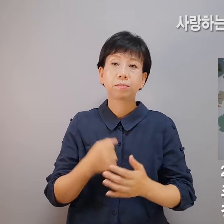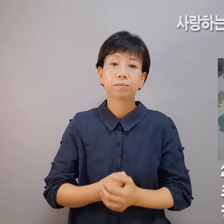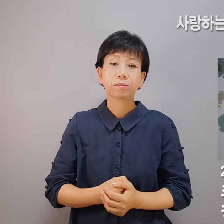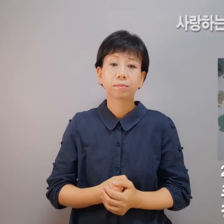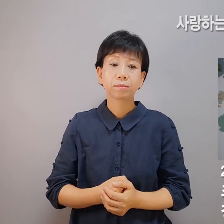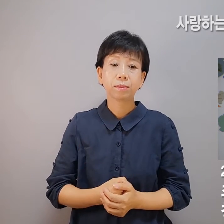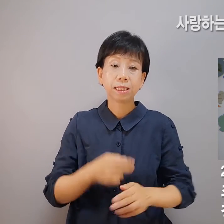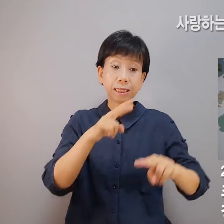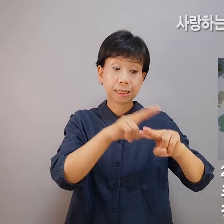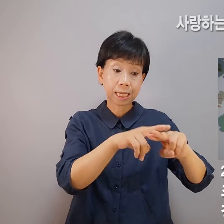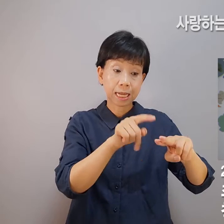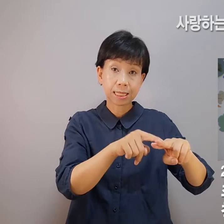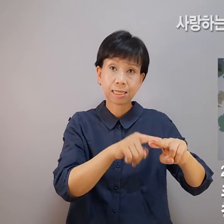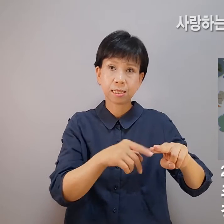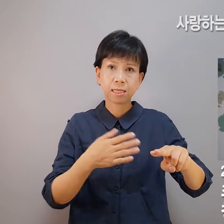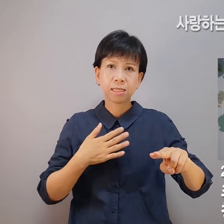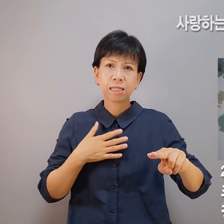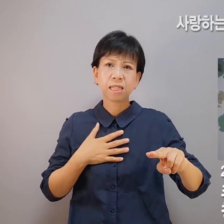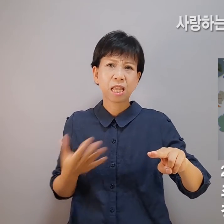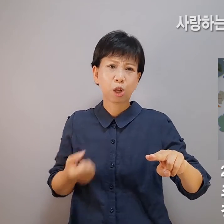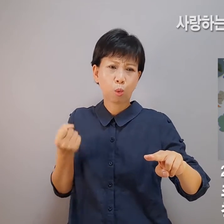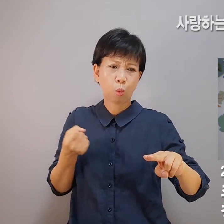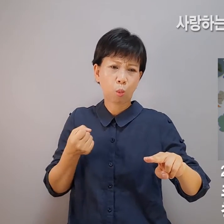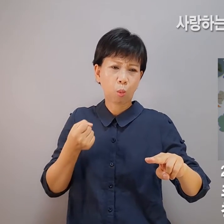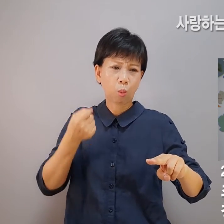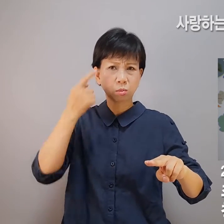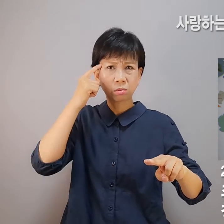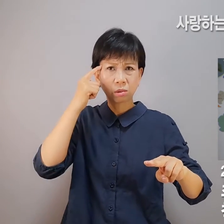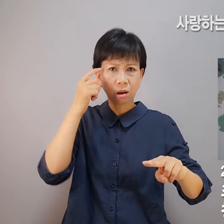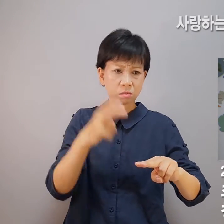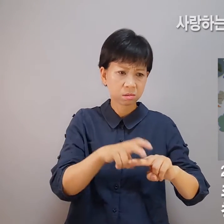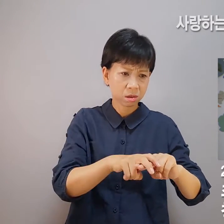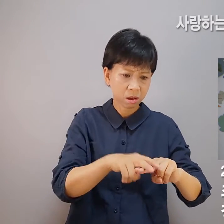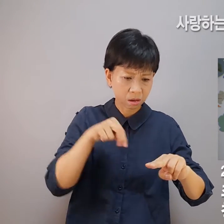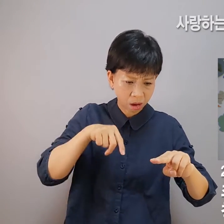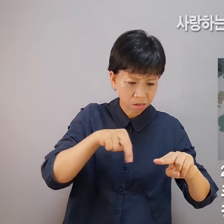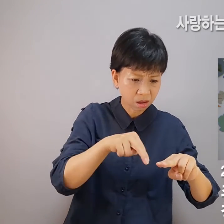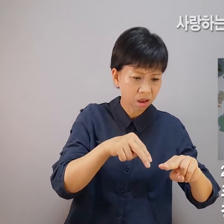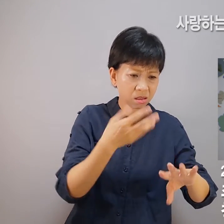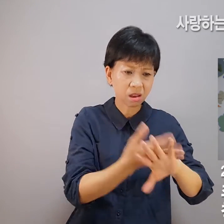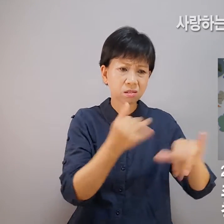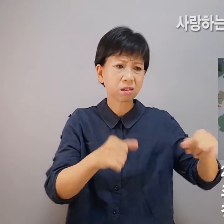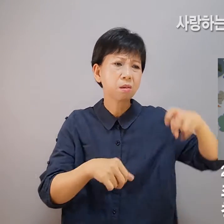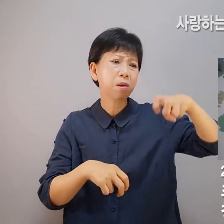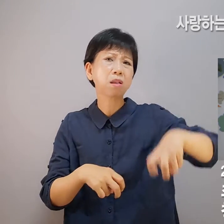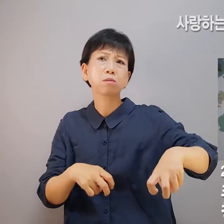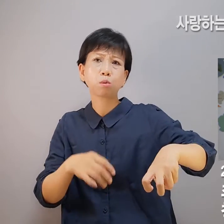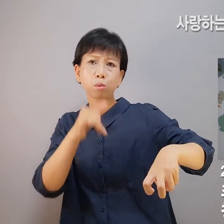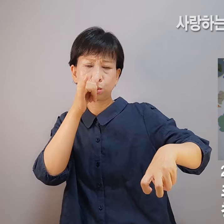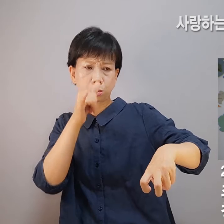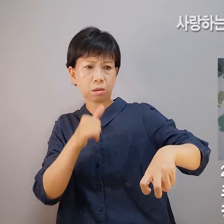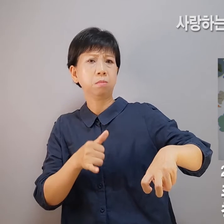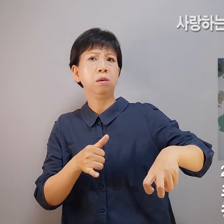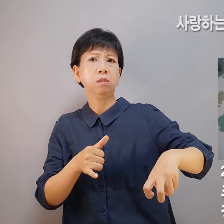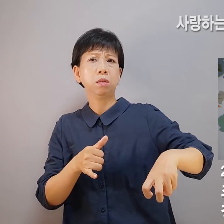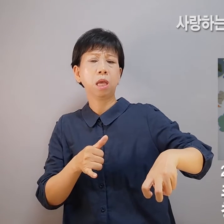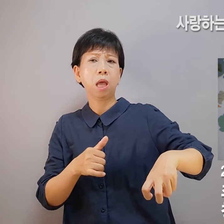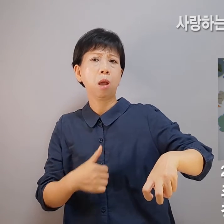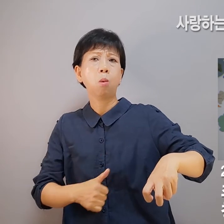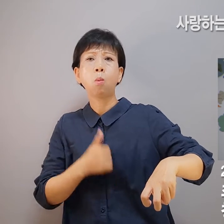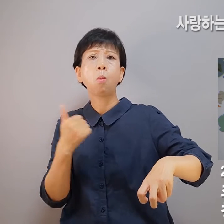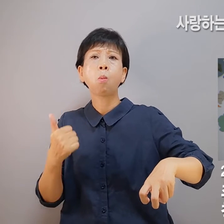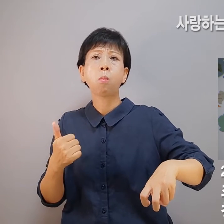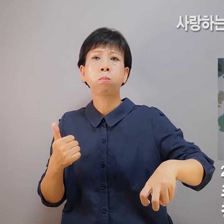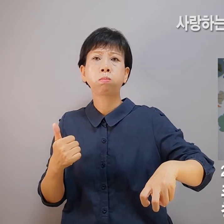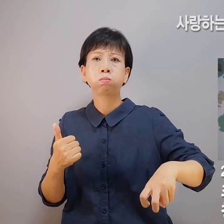지정석에 앉았다고 자리를 비켜달라고 말합니다. 예전에 한번 훈련하던 중에 제가 말씀드린